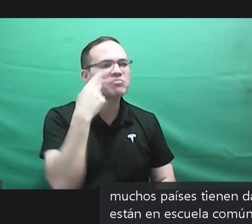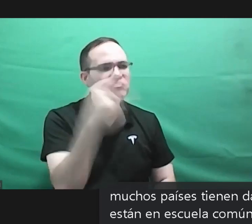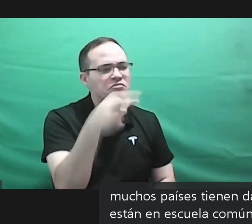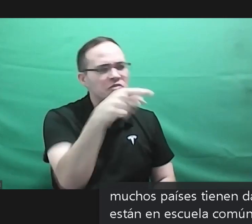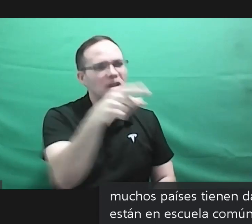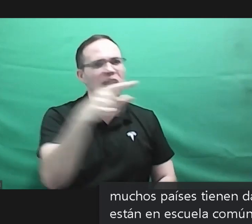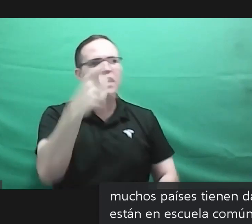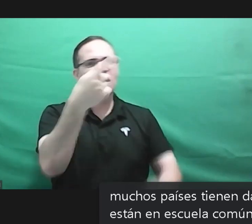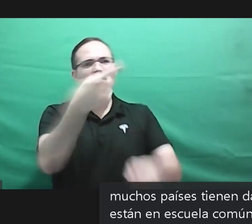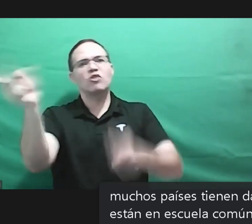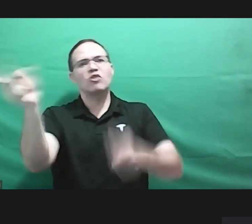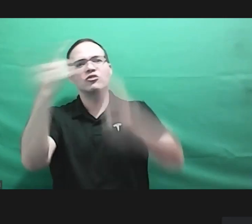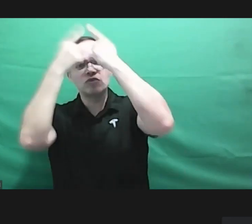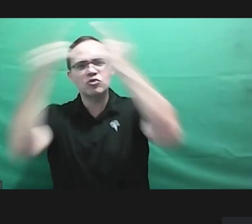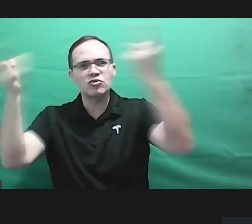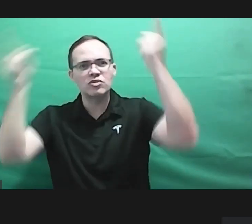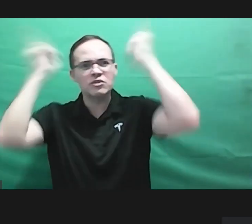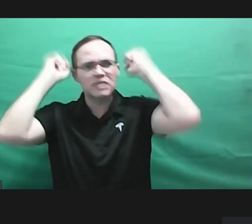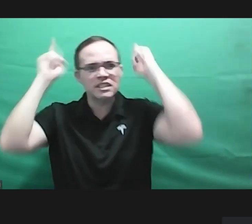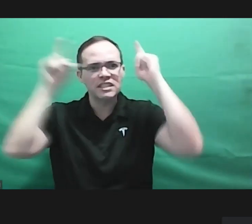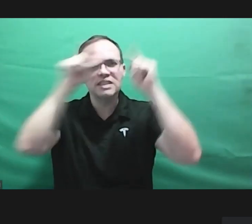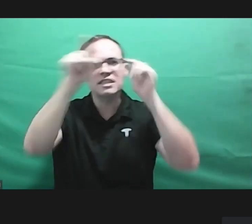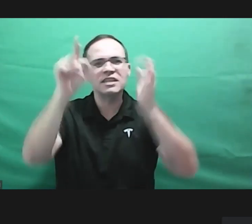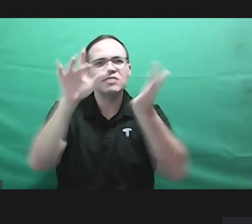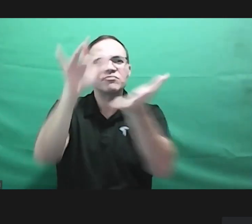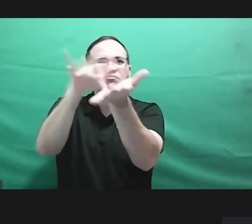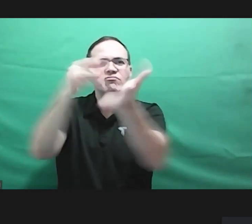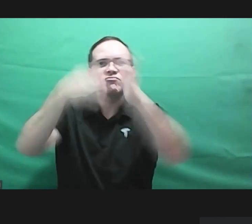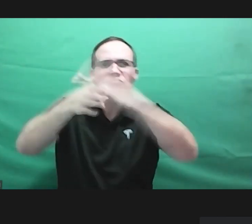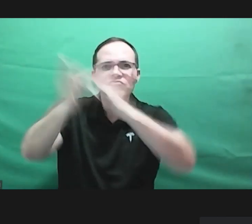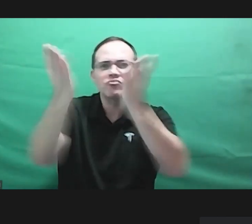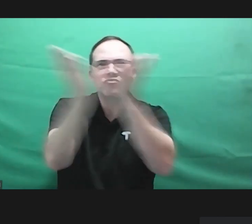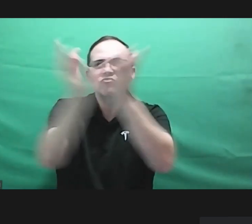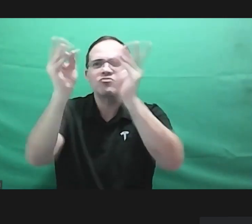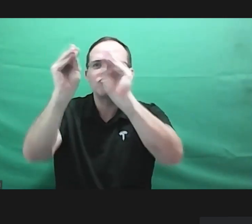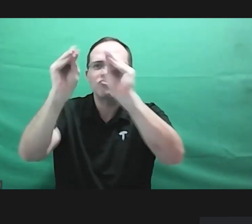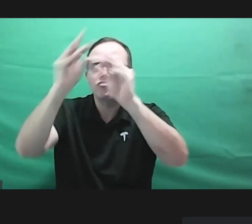Y conocer en detalle cuáles son los datos.